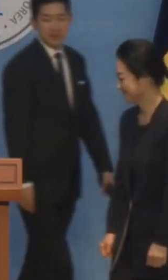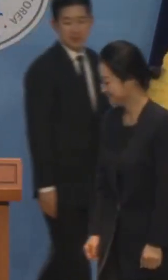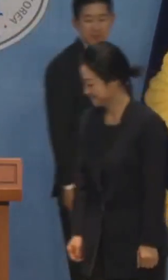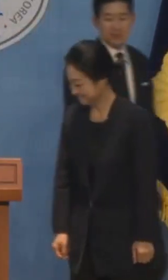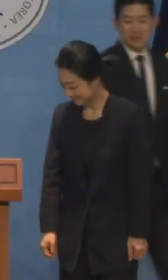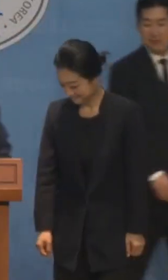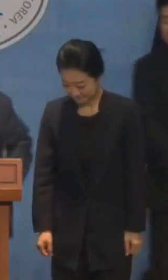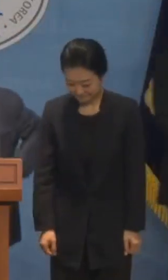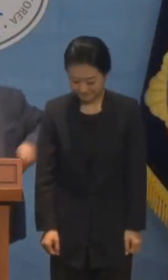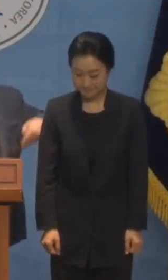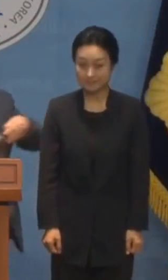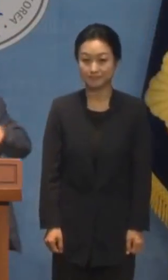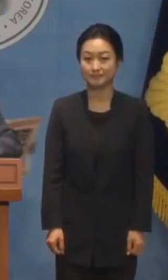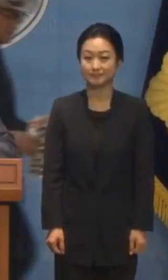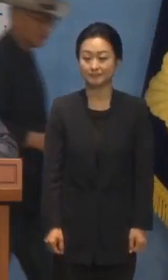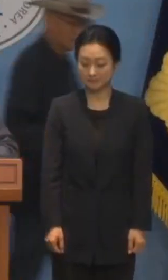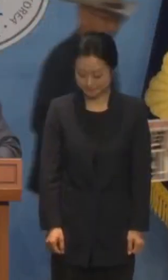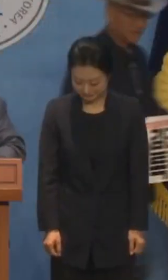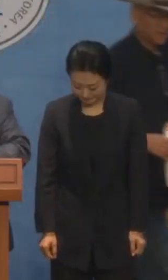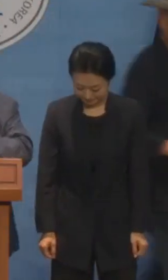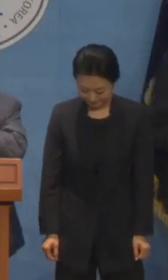안녕하십니까?